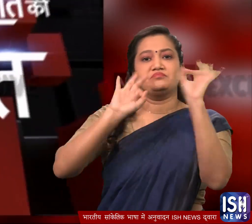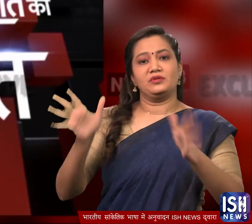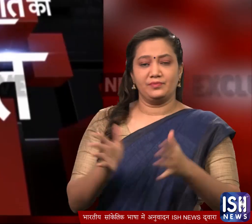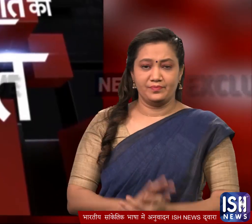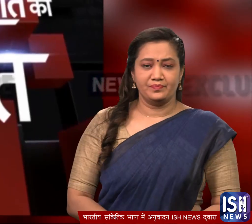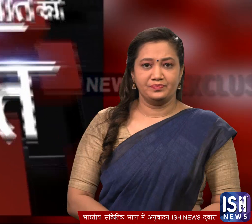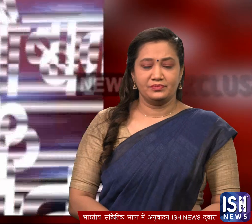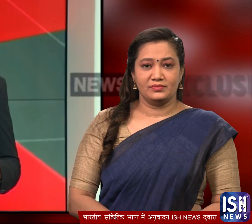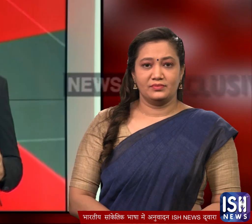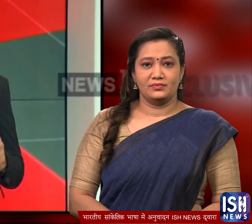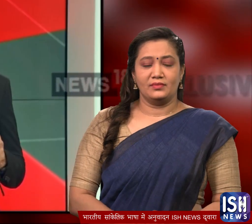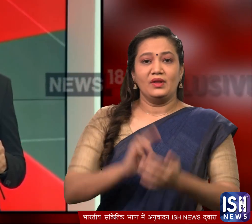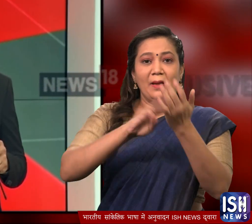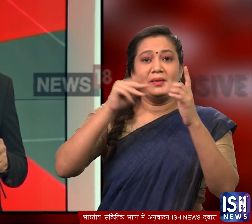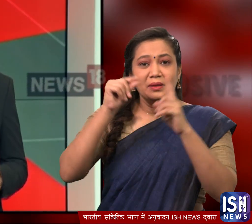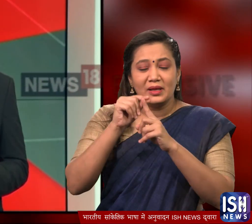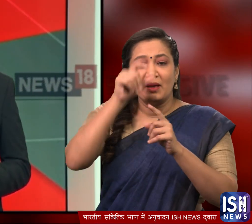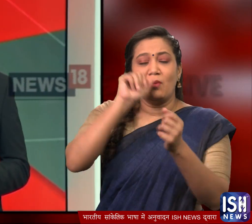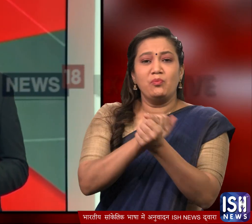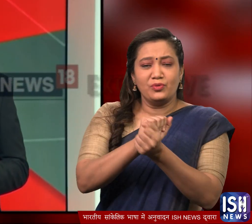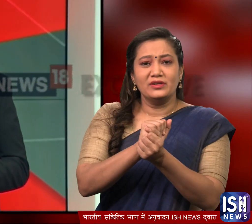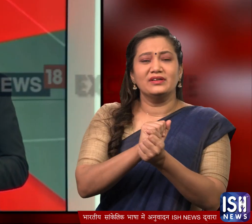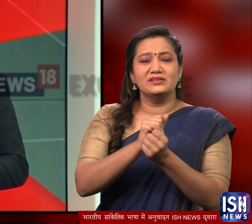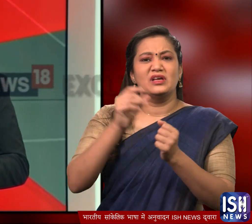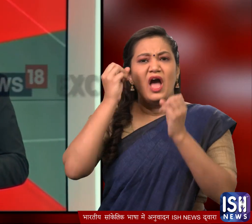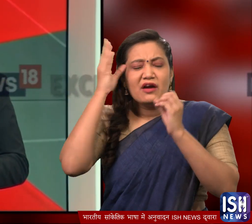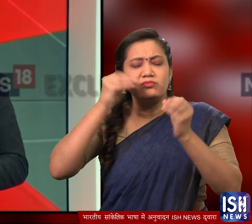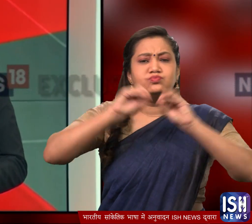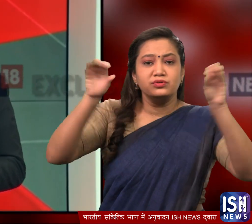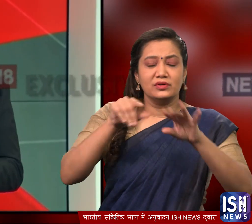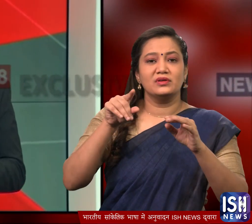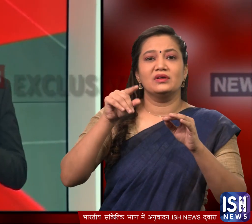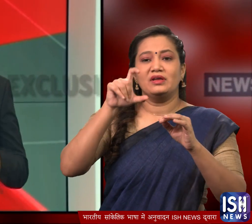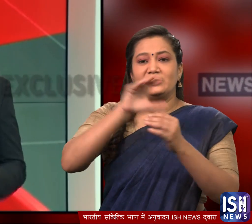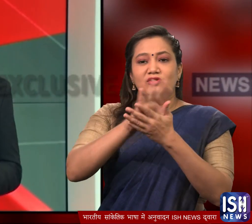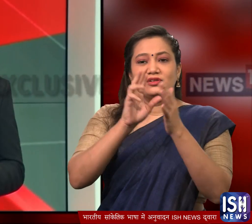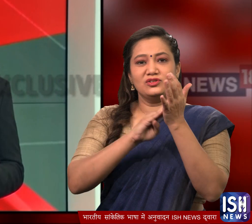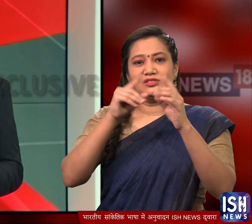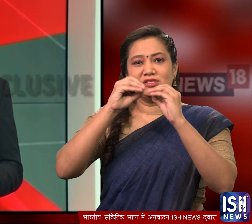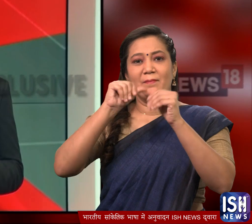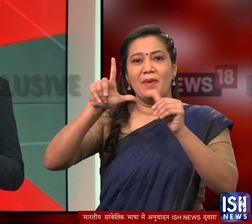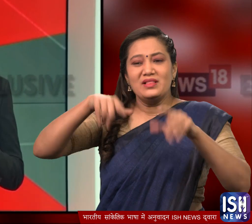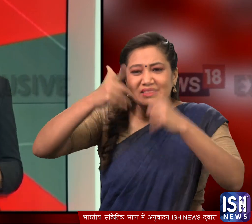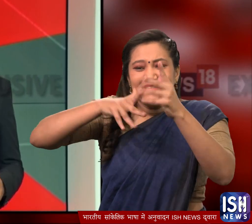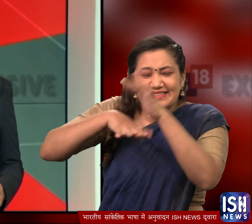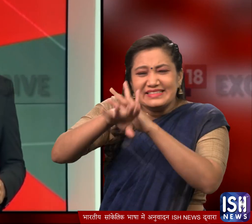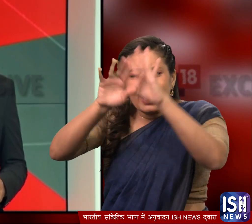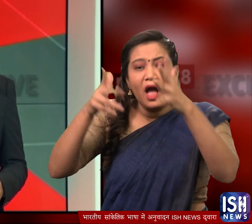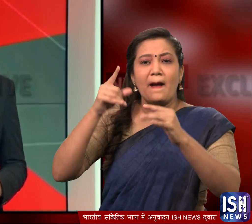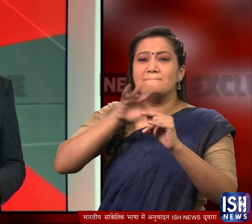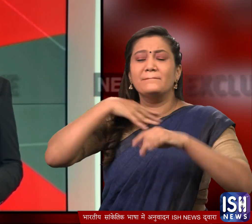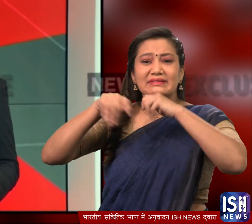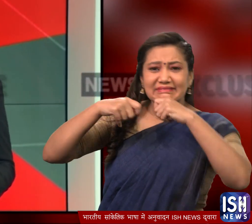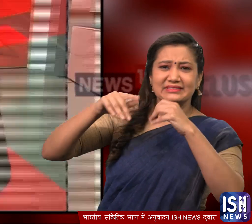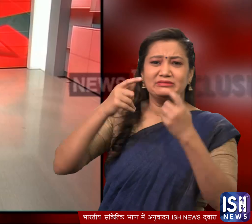गए। मध्य प्रदेश पुलिस लोगों को जागरूक करने के लिए चंबल घाटी के डकैतों का म्यूजियम बना रही। न्यूज़ 18 के मनोज